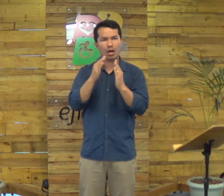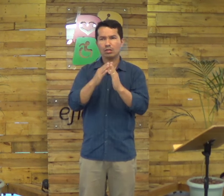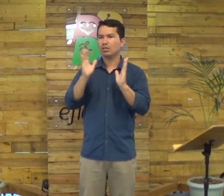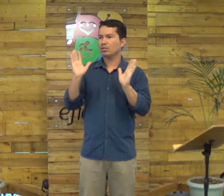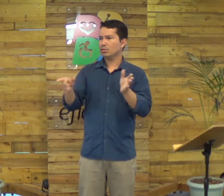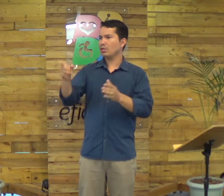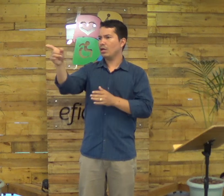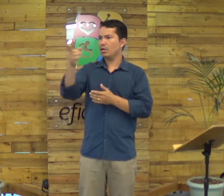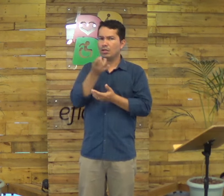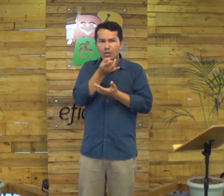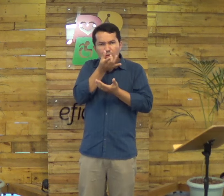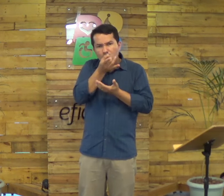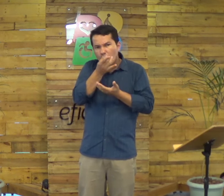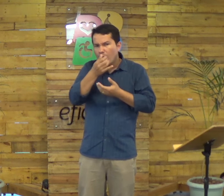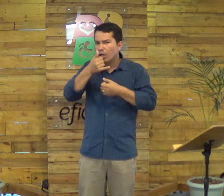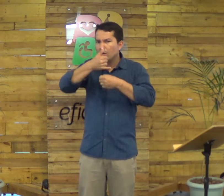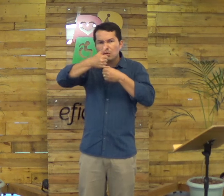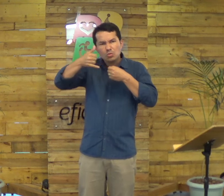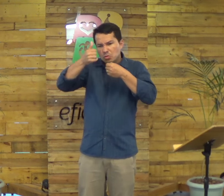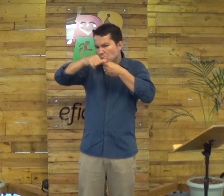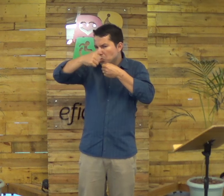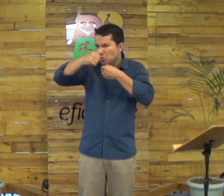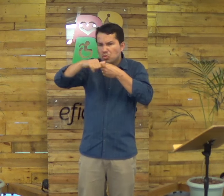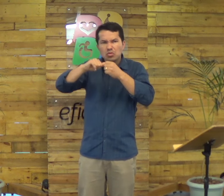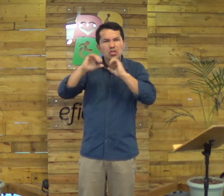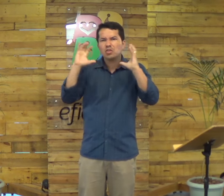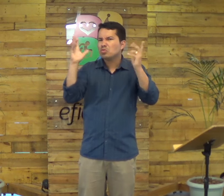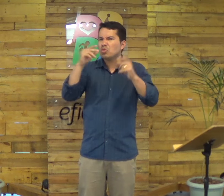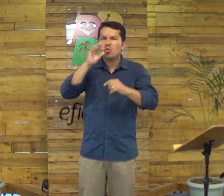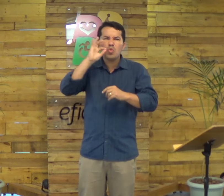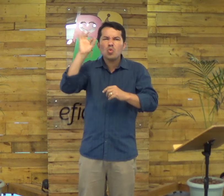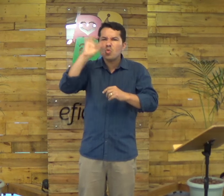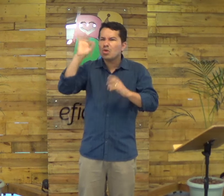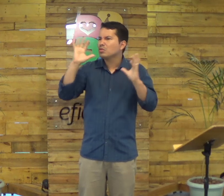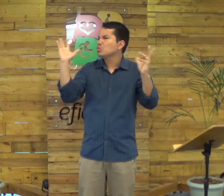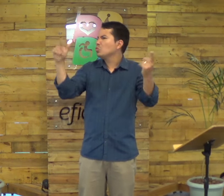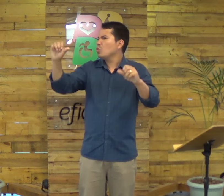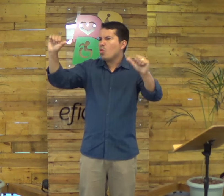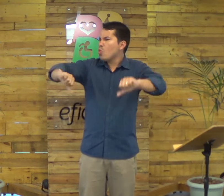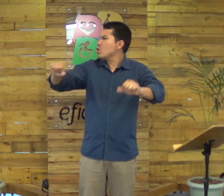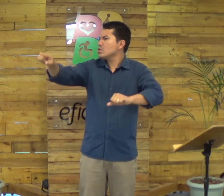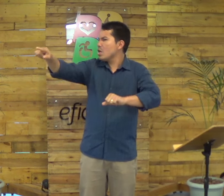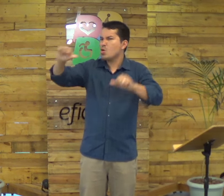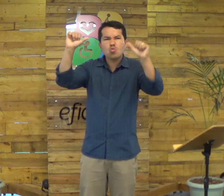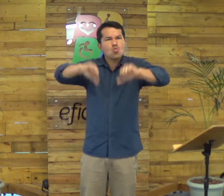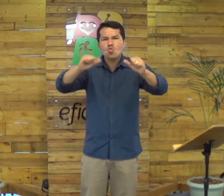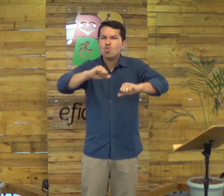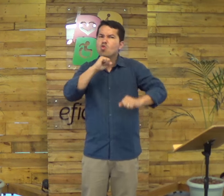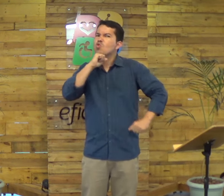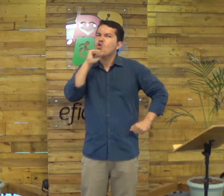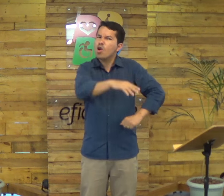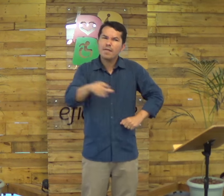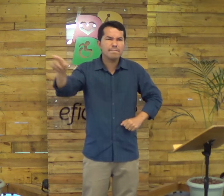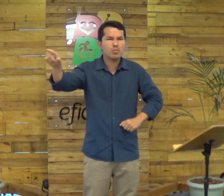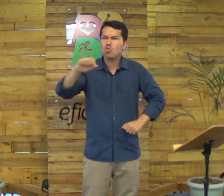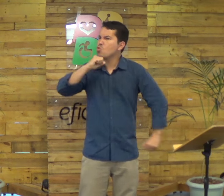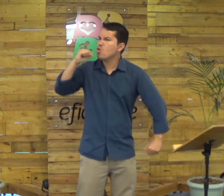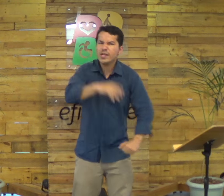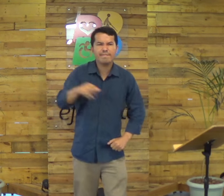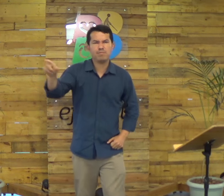ele já morou na rua também, que ele já abusou drogas, também craque, outras coisas, assim, não tem uma